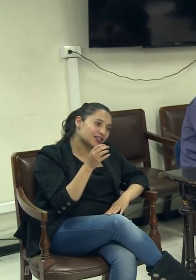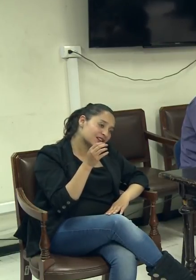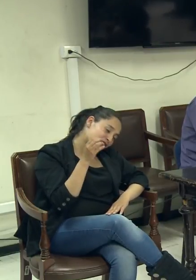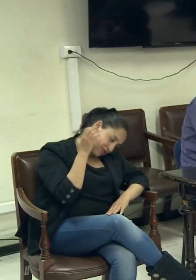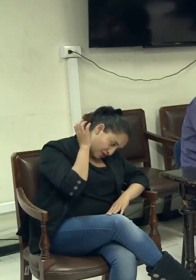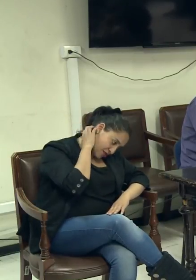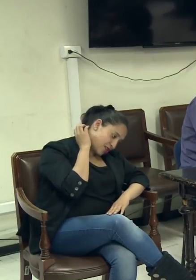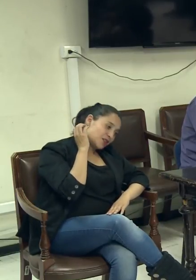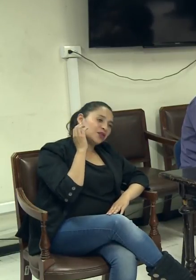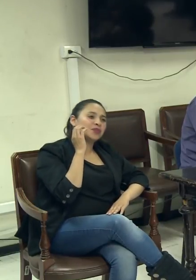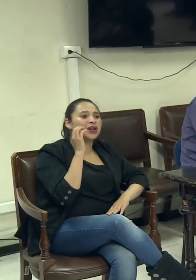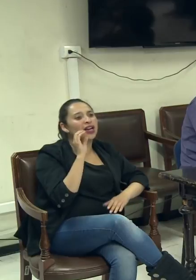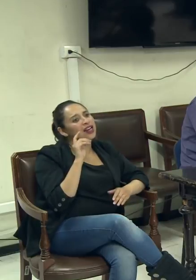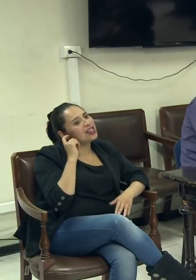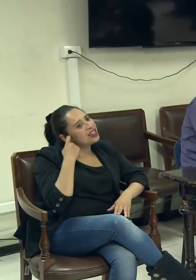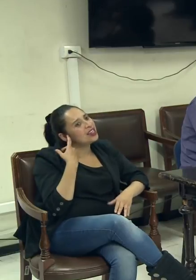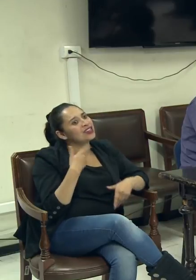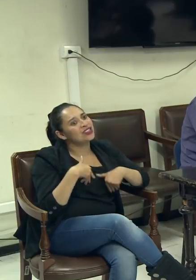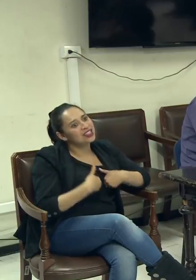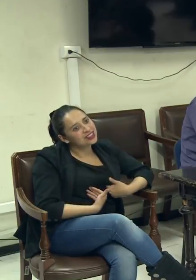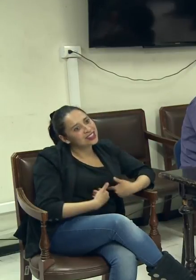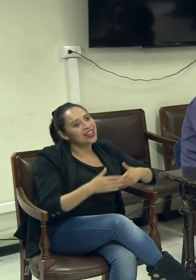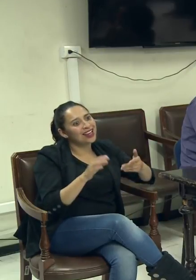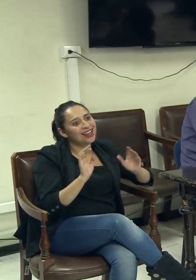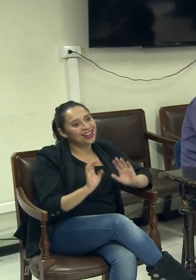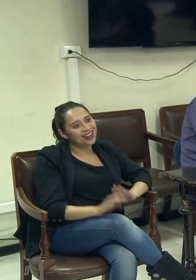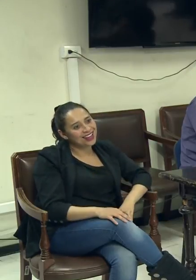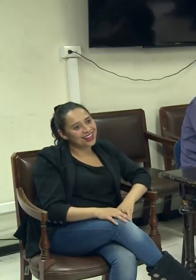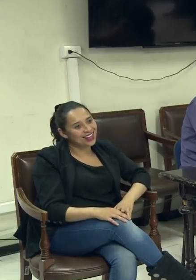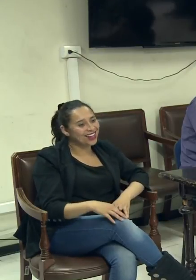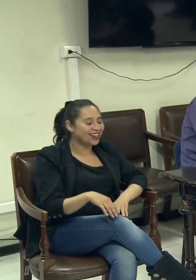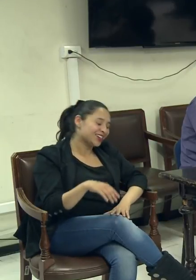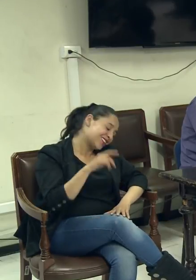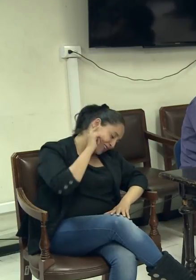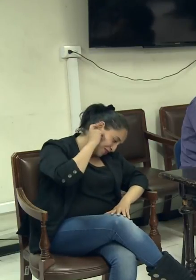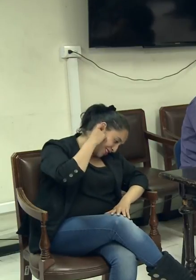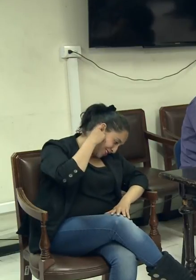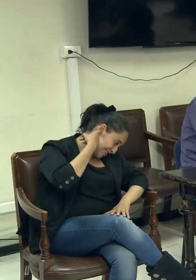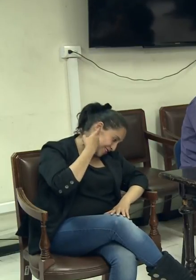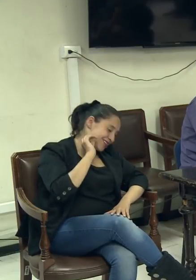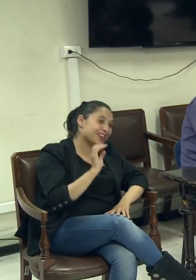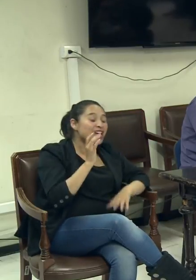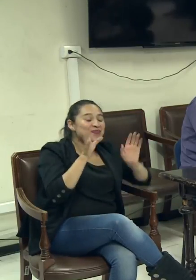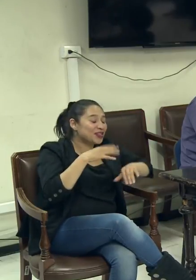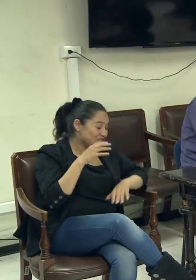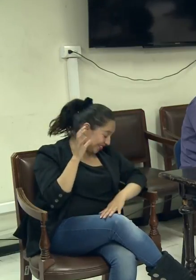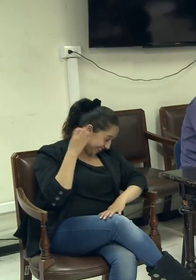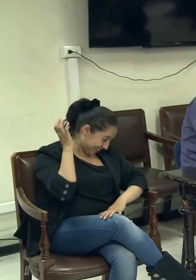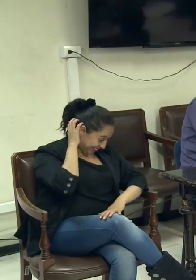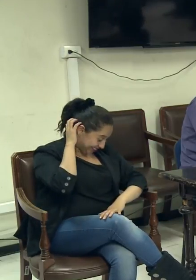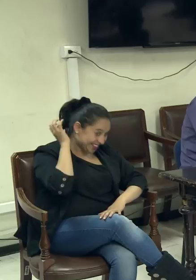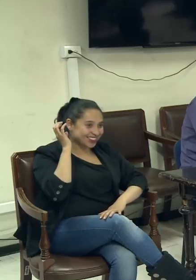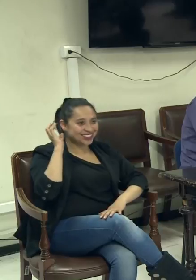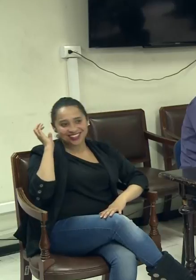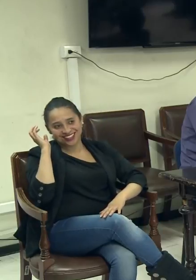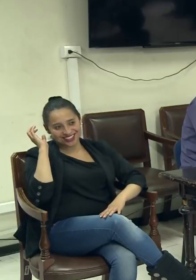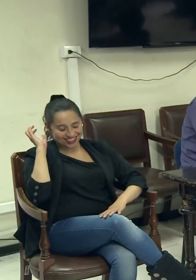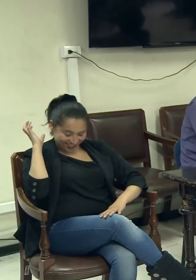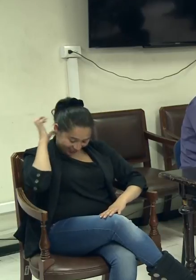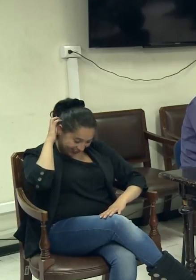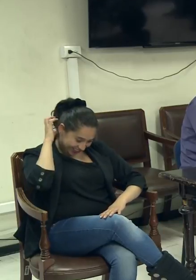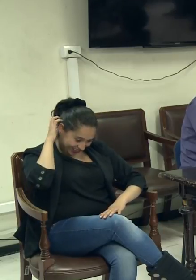que Juan jugara medio tiempo en un equipo y medio tiempo en el